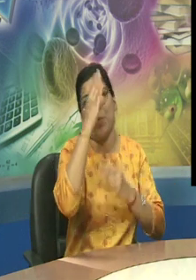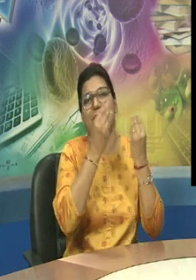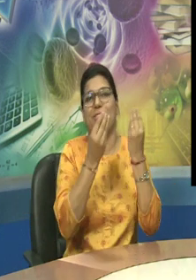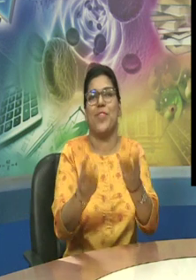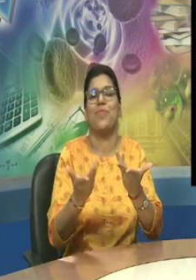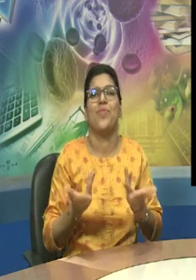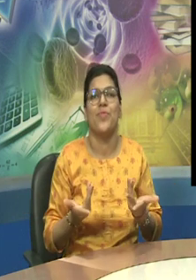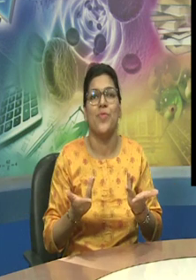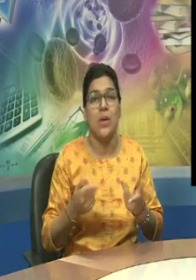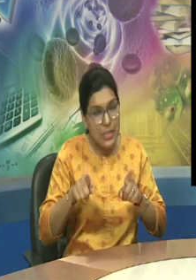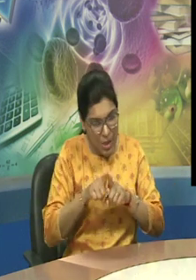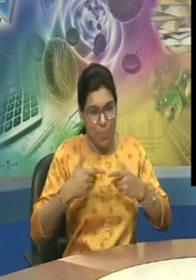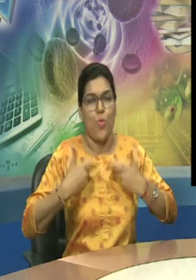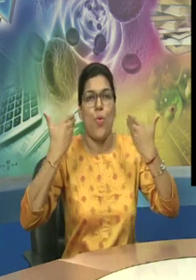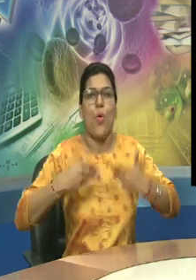मेरे प्रभु का